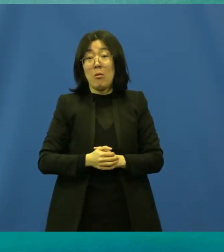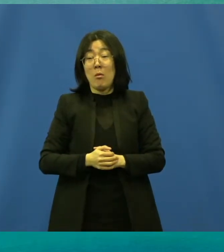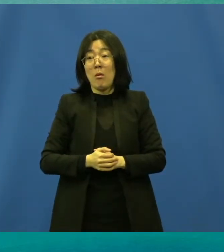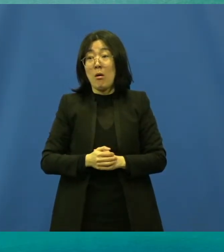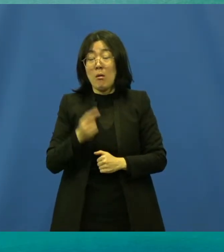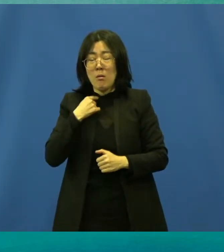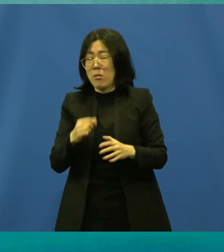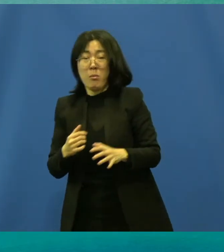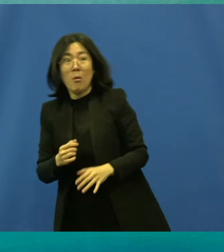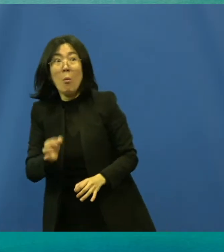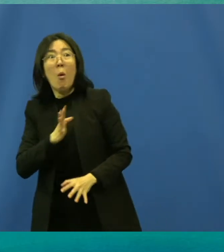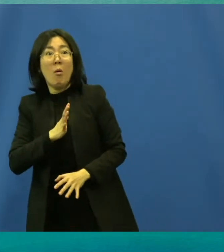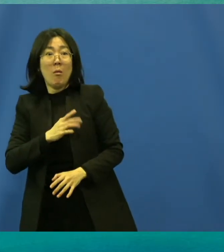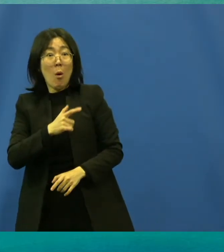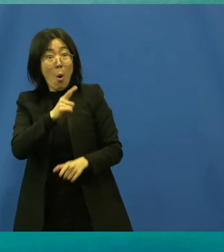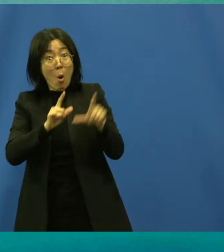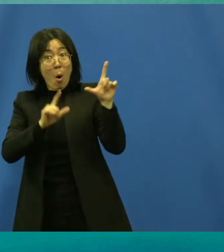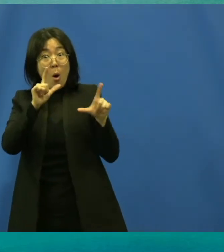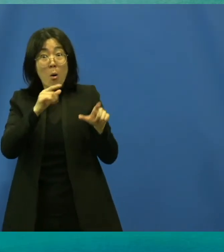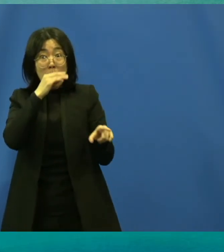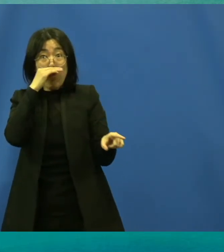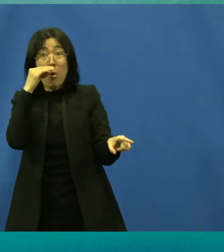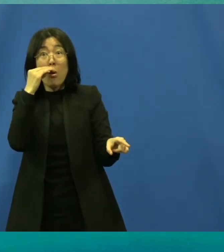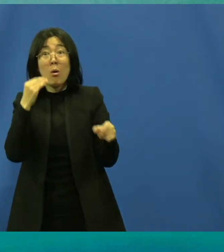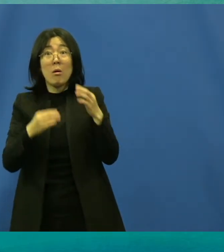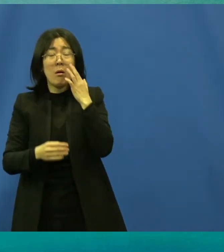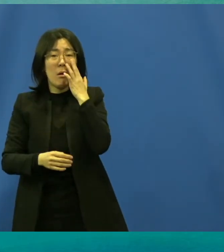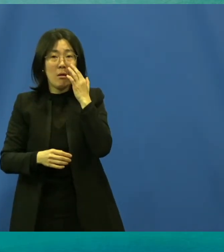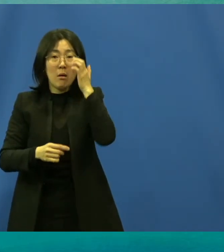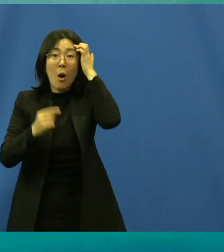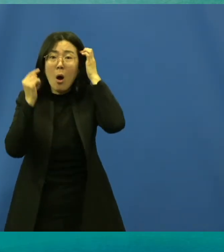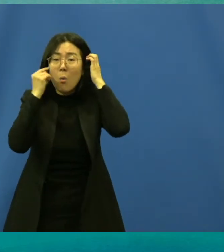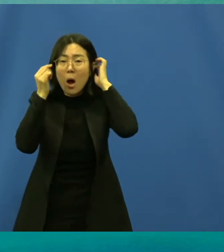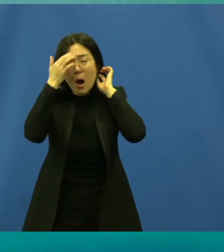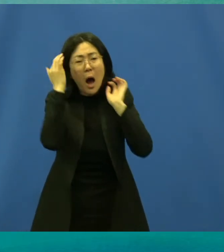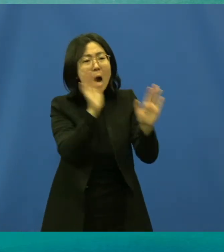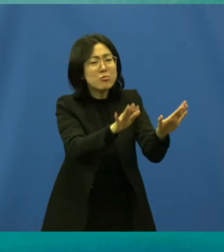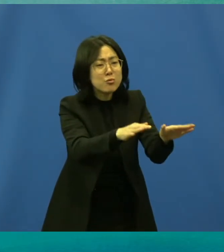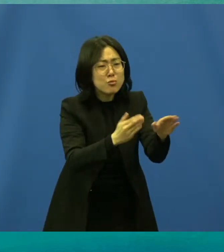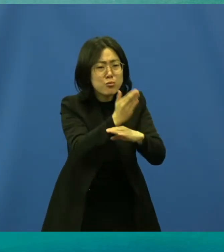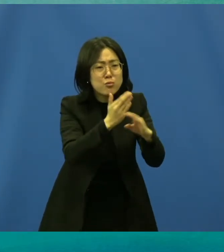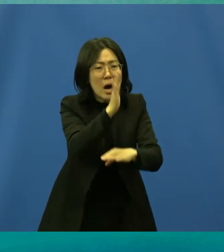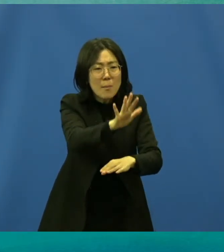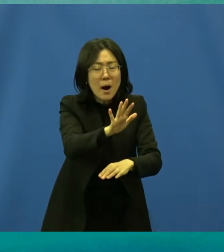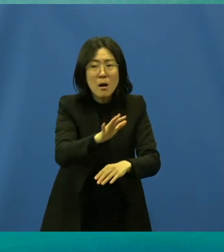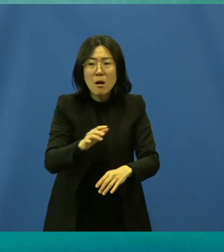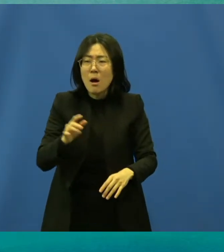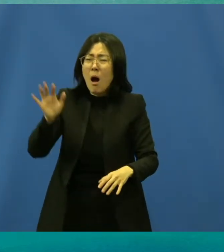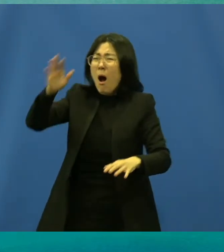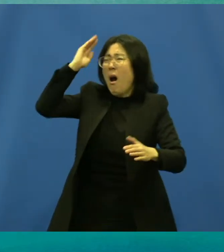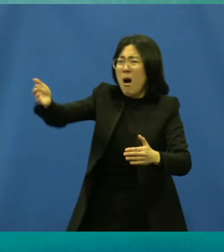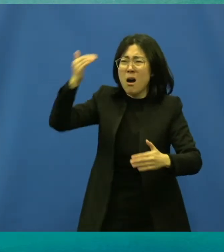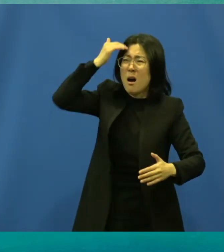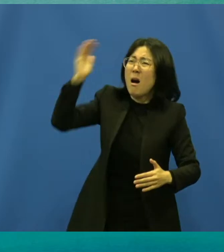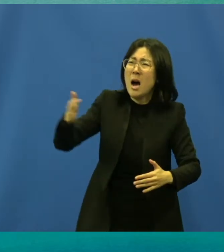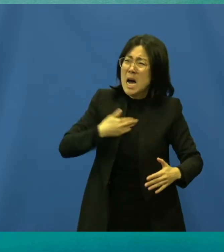놀래. 조용히 하라고 해도 안 돼. 왜? 너무너무 절박하기 때문에.